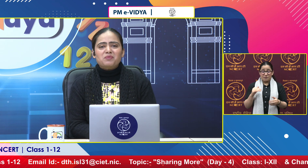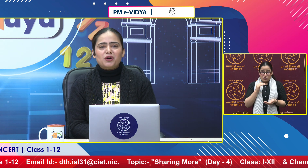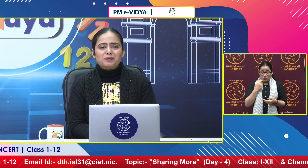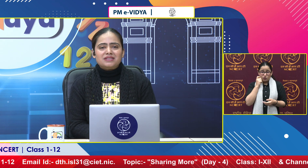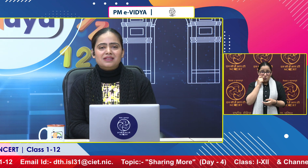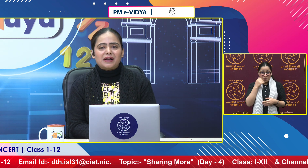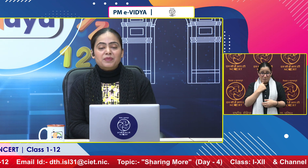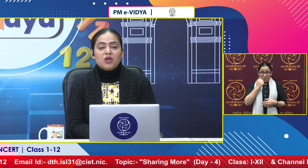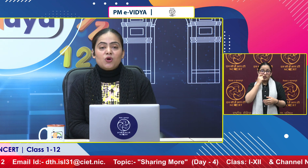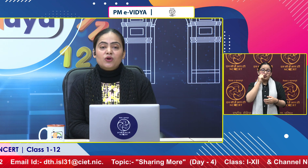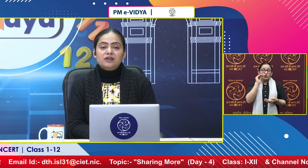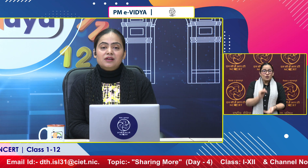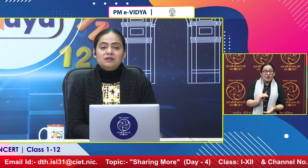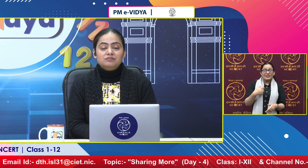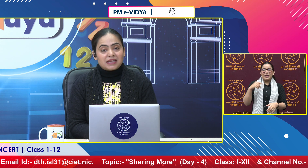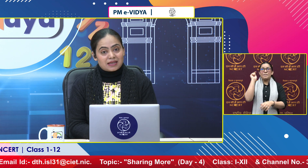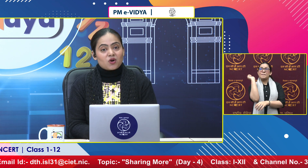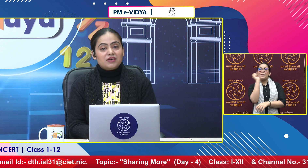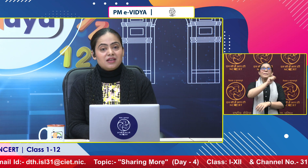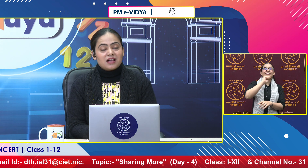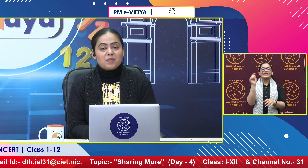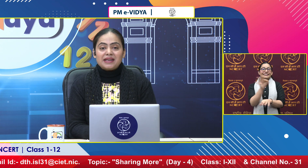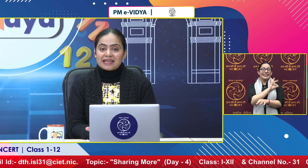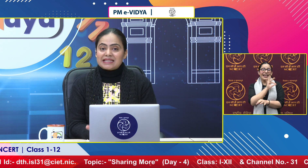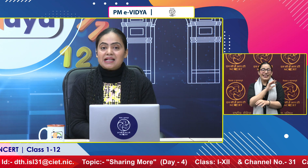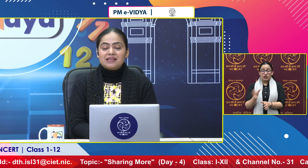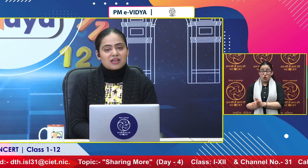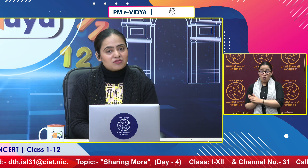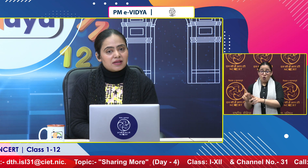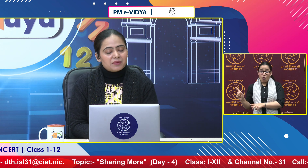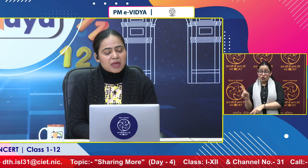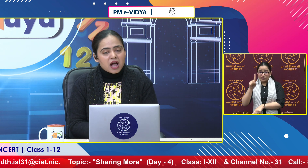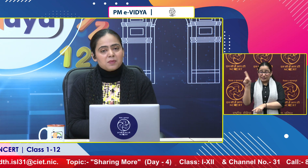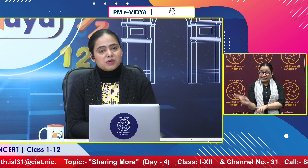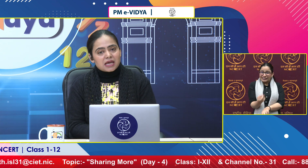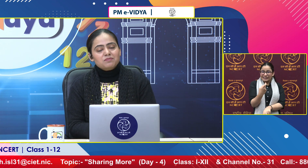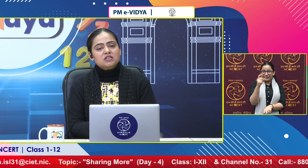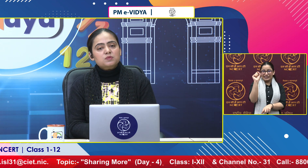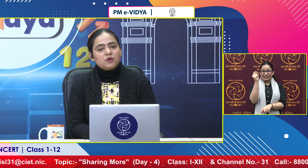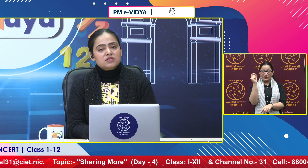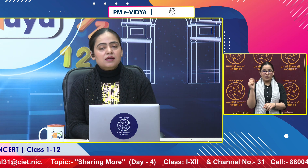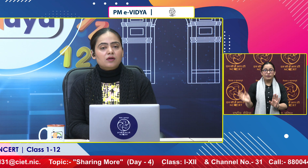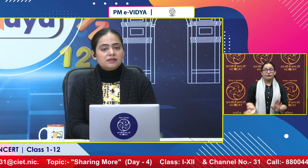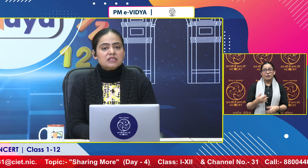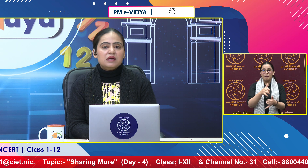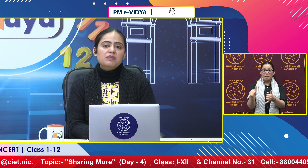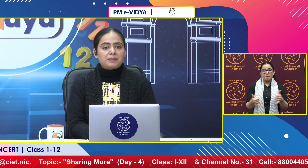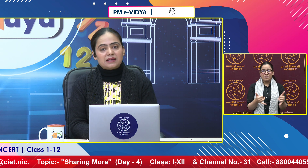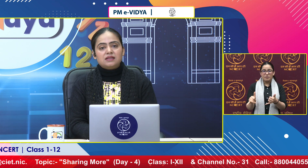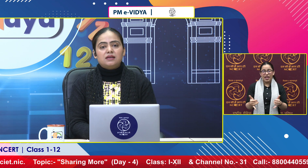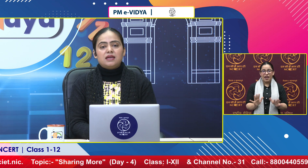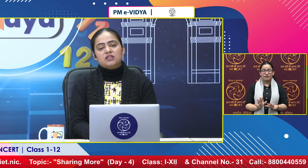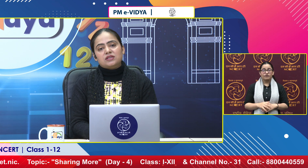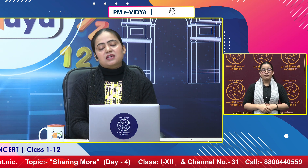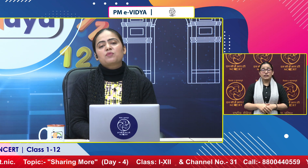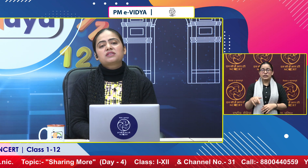बैडमिंटन खेलना बहुत पसंद था, और हॉकी हमारे इंडिया का नेशनल गेम। अब गेम्स एंड स्पोर्ट्स के कॉन्टेक्स्ट में हमें